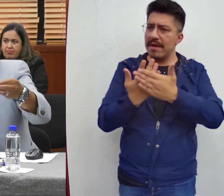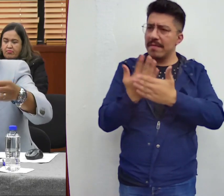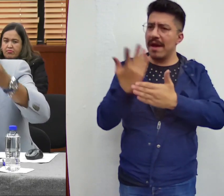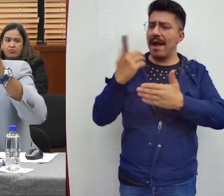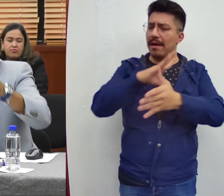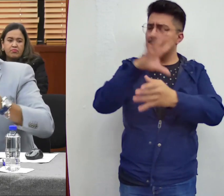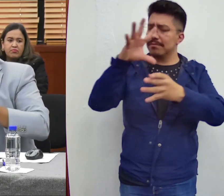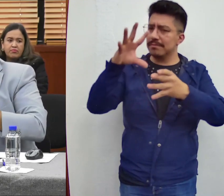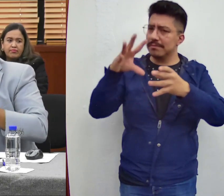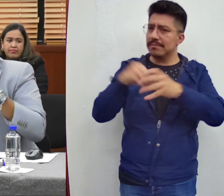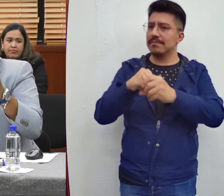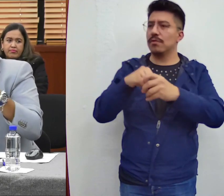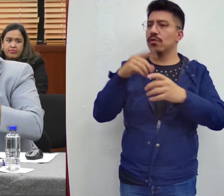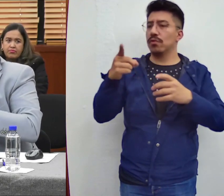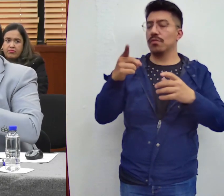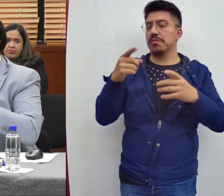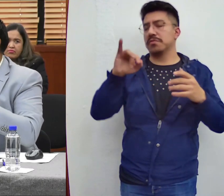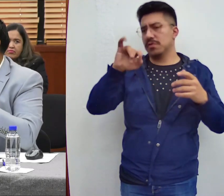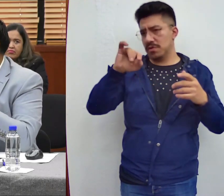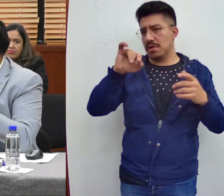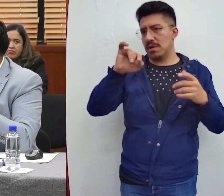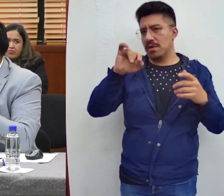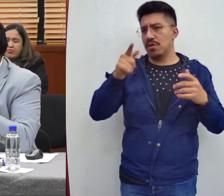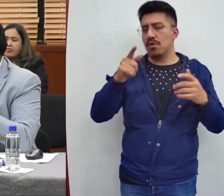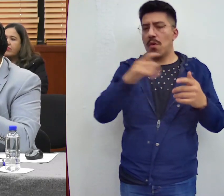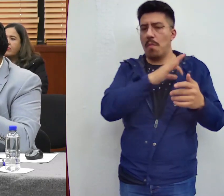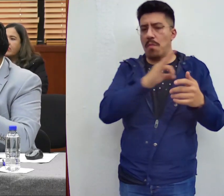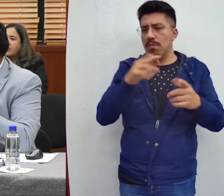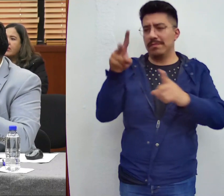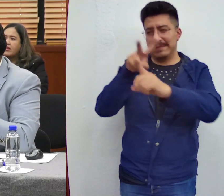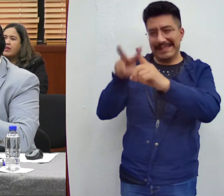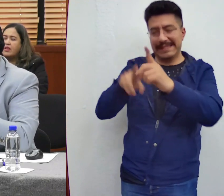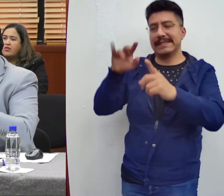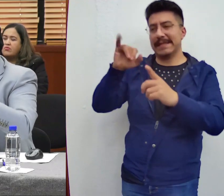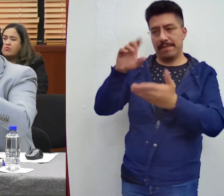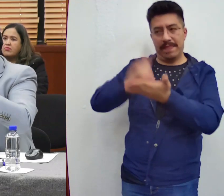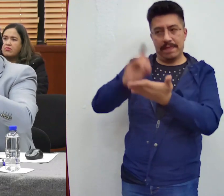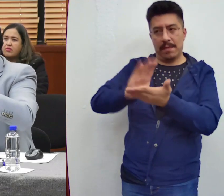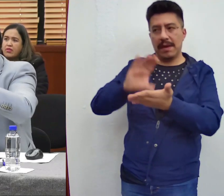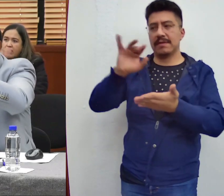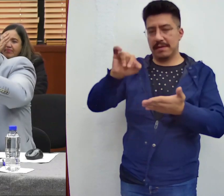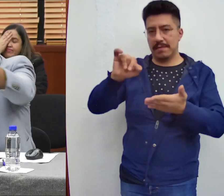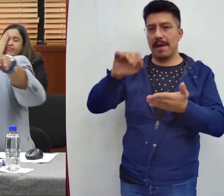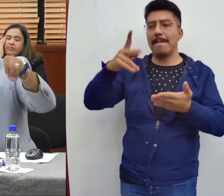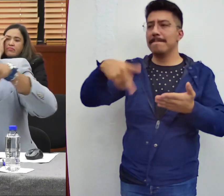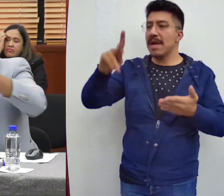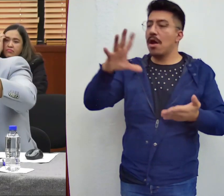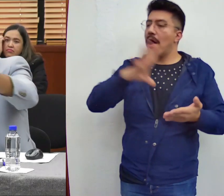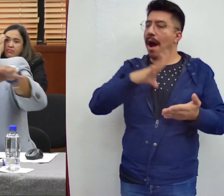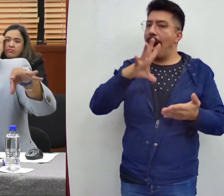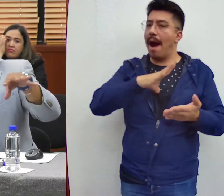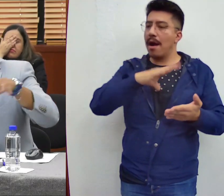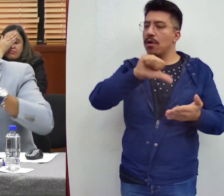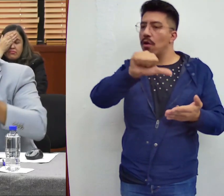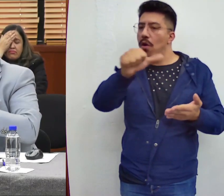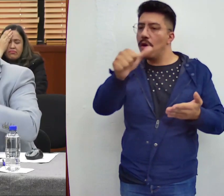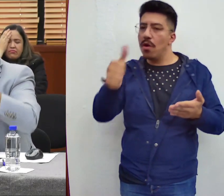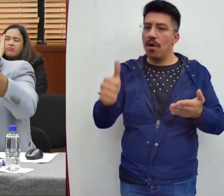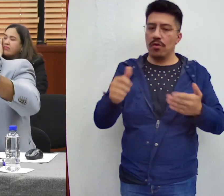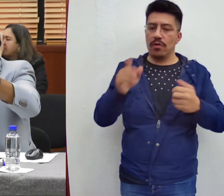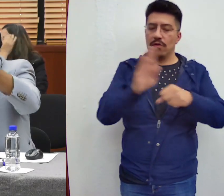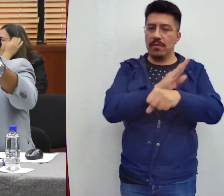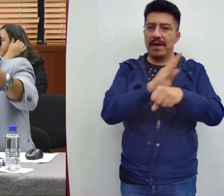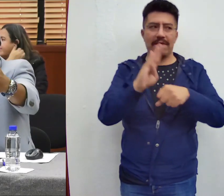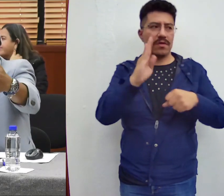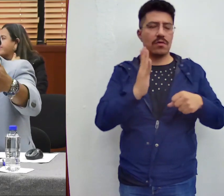inclusión, y que nos diga, bueno, pues sí, ya tienes ese diagnóstico, pero hay estas alternativas para